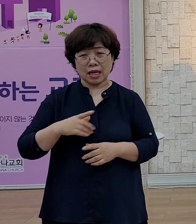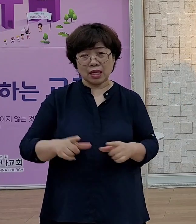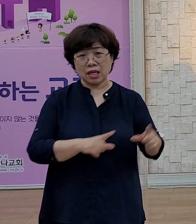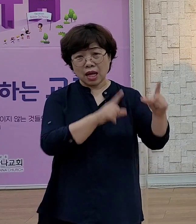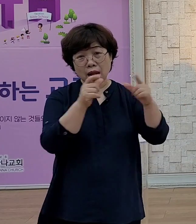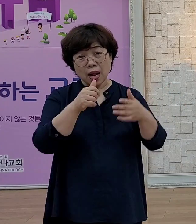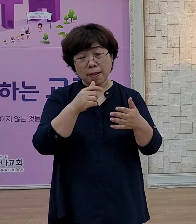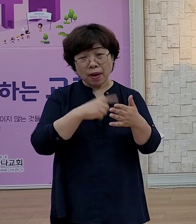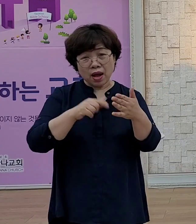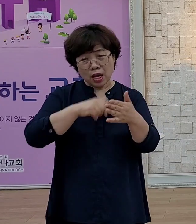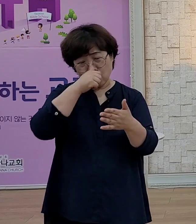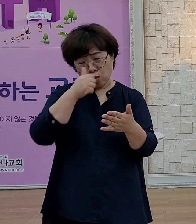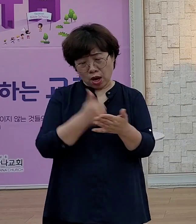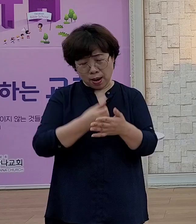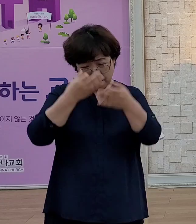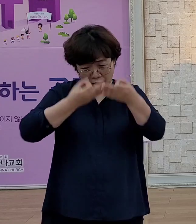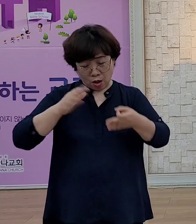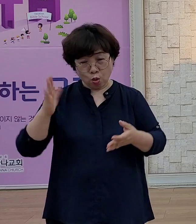보셔야 합니다.